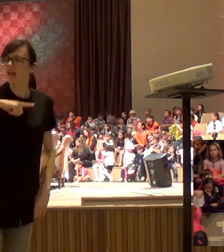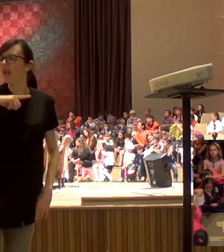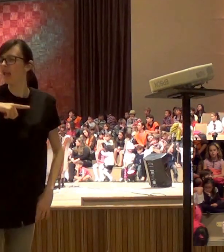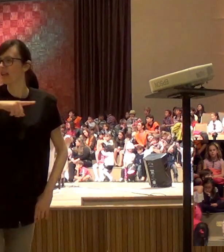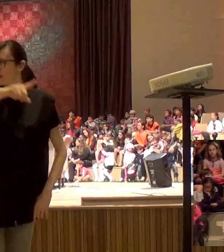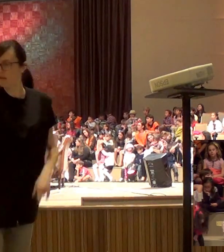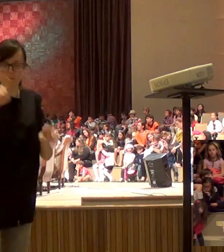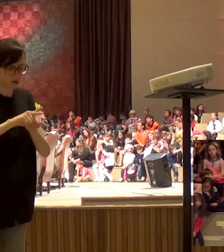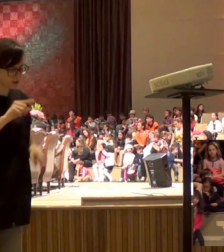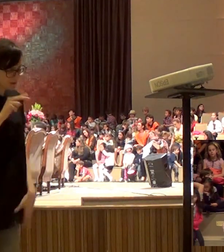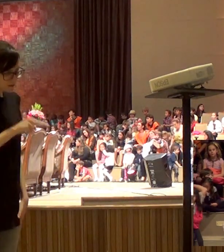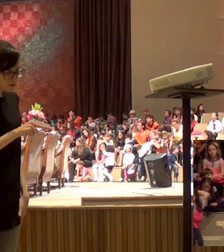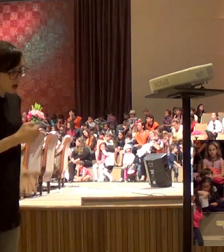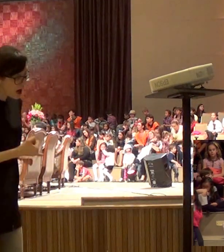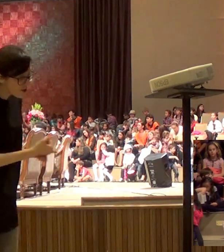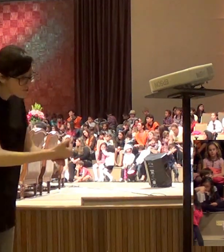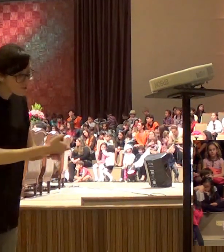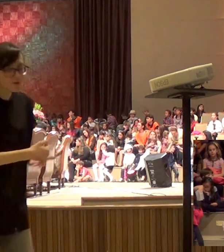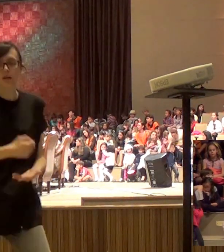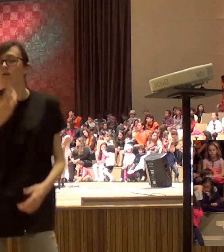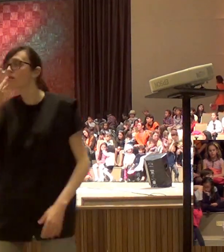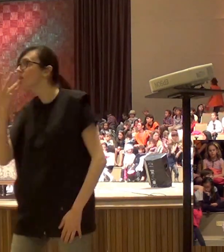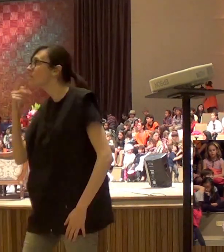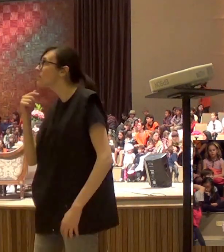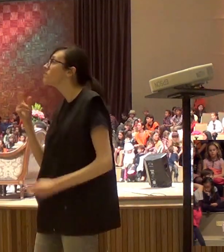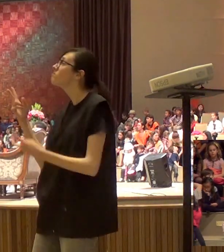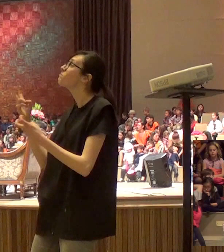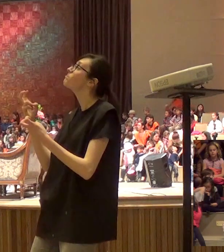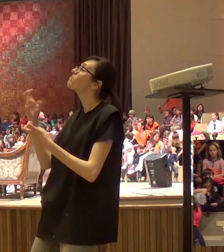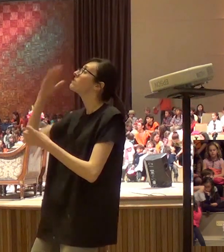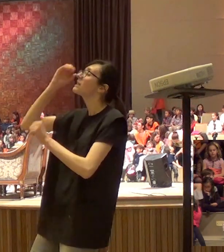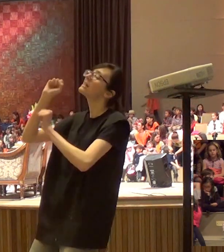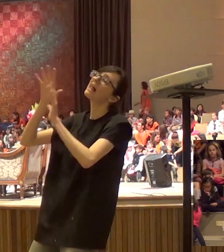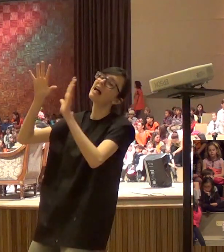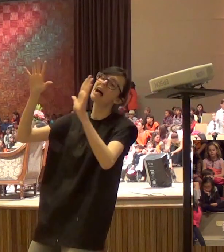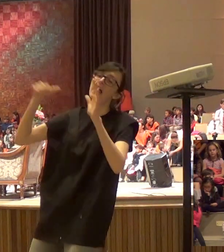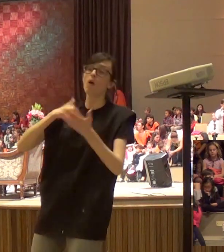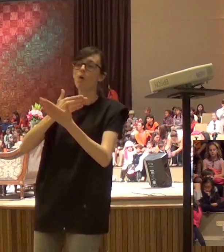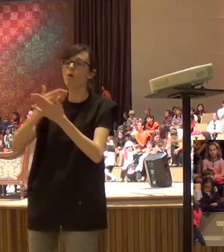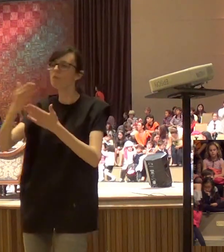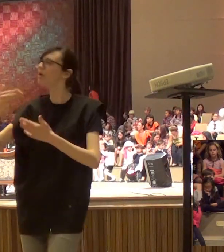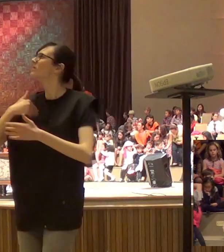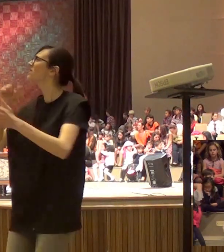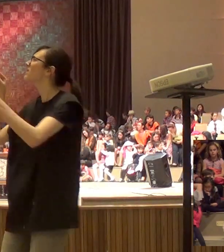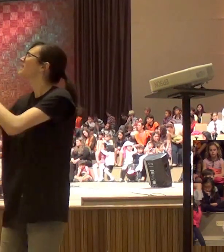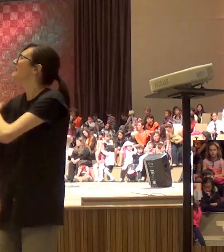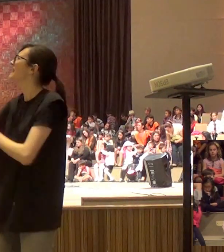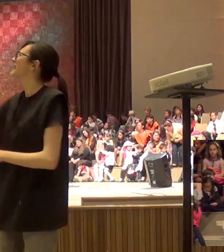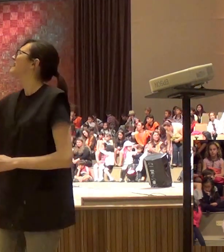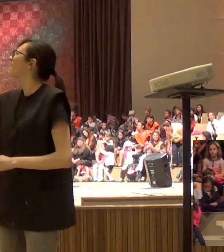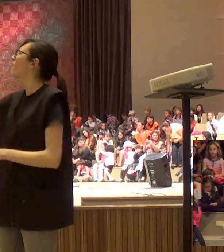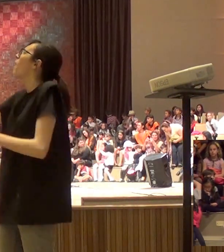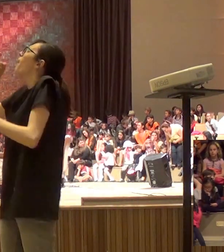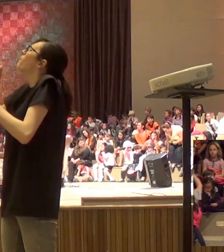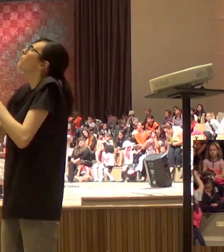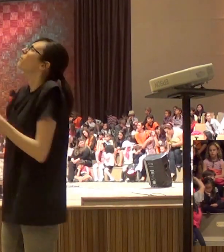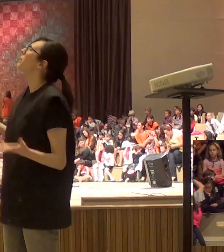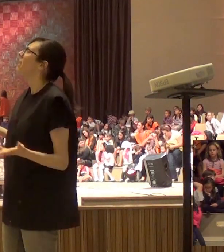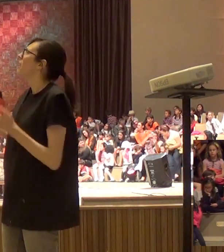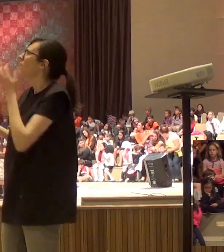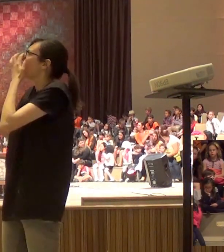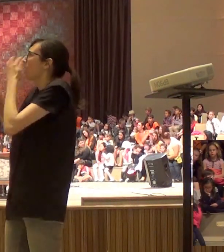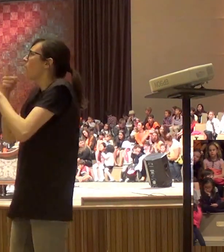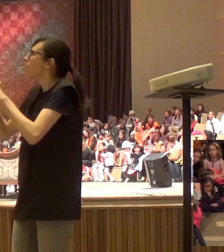papai e a mamãe, os tios da igreja. Deus pode te ajudar a entender melhor aquele texto. Foi isso que eu fiz. Eu comecei a perguntar para Deus.